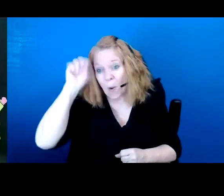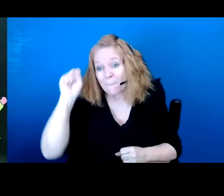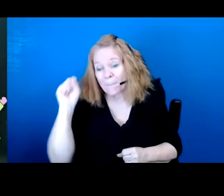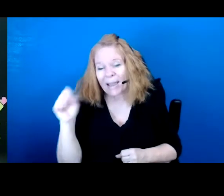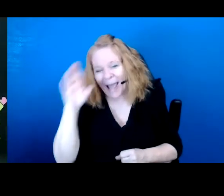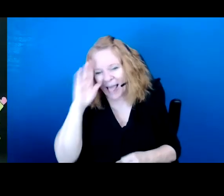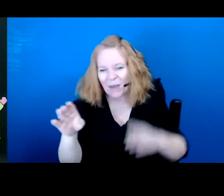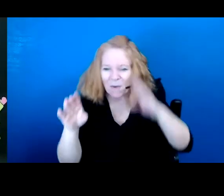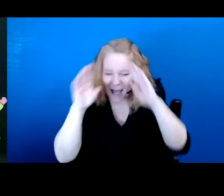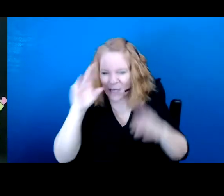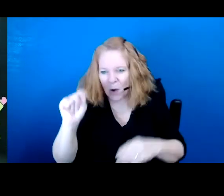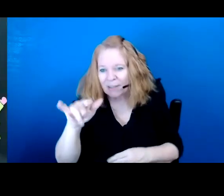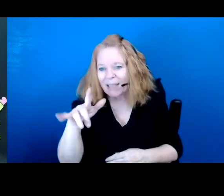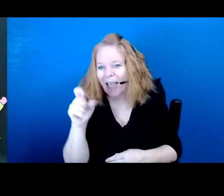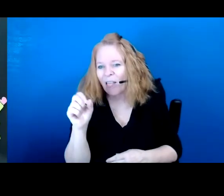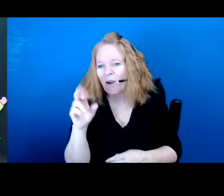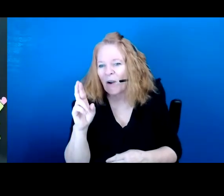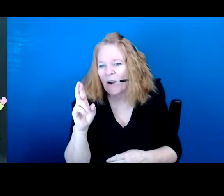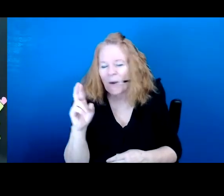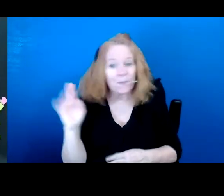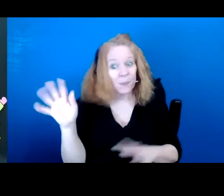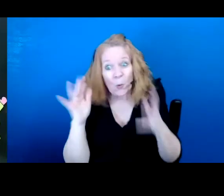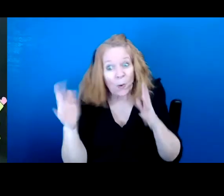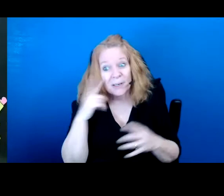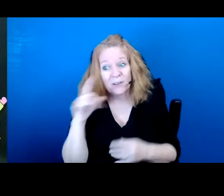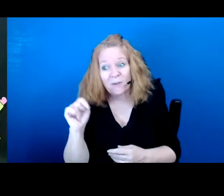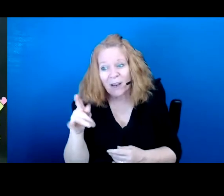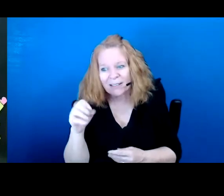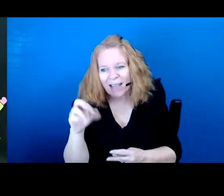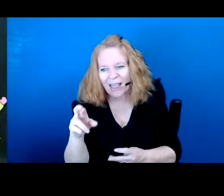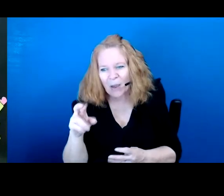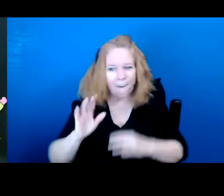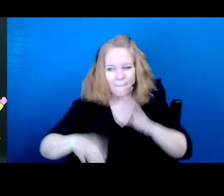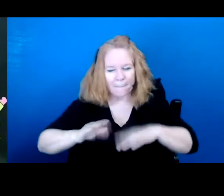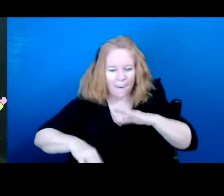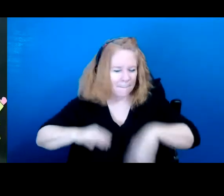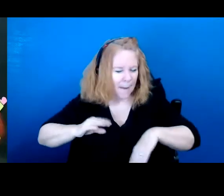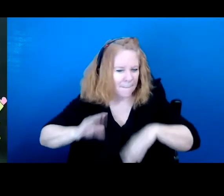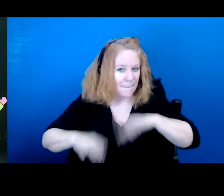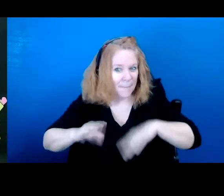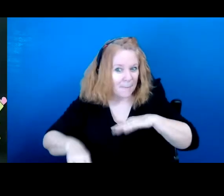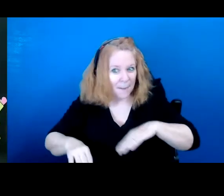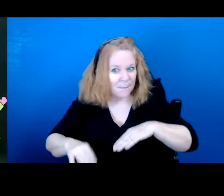saludos tyler hola hola theiler qué bueno que está aquí